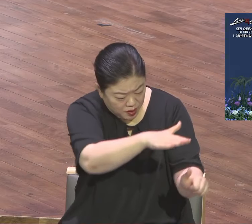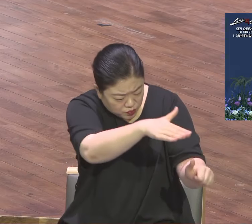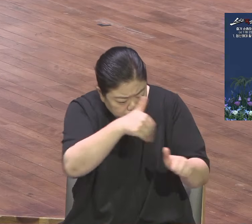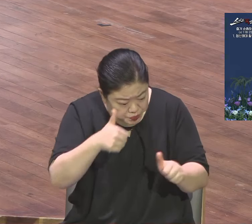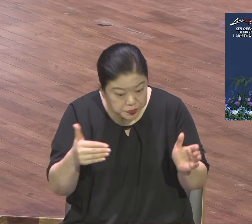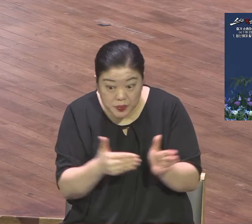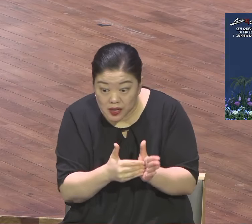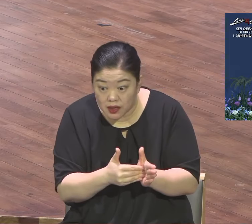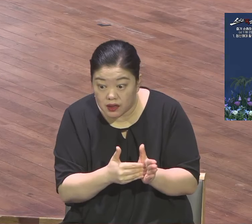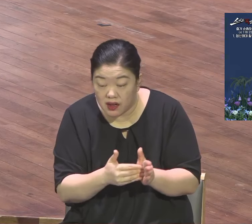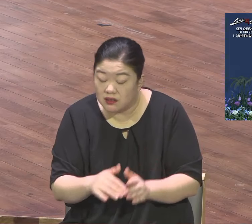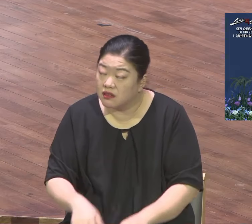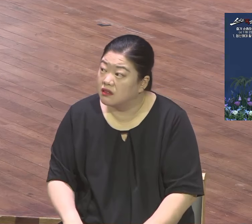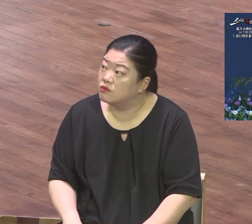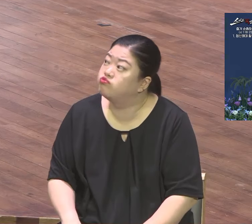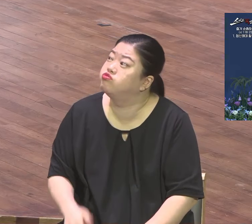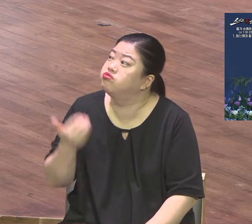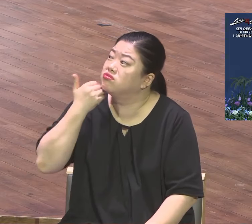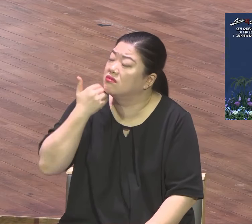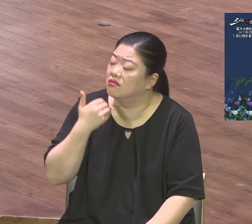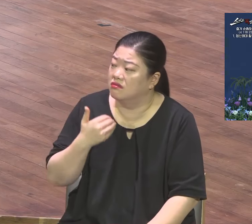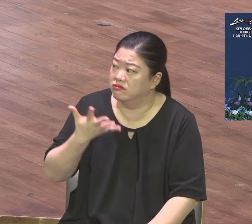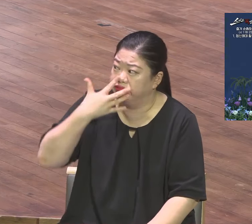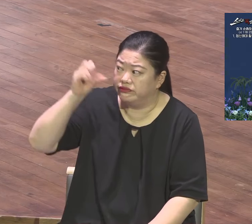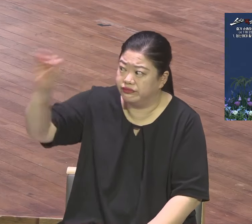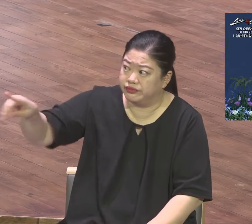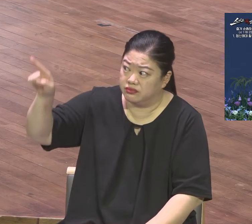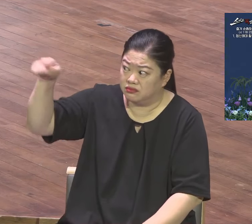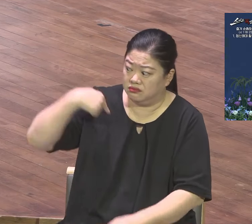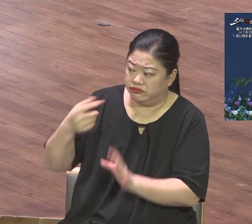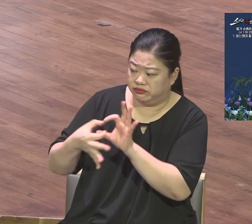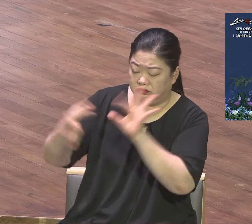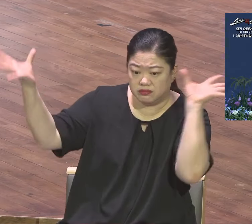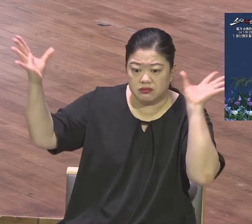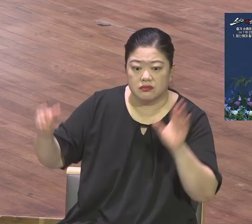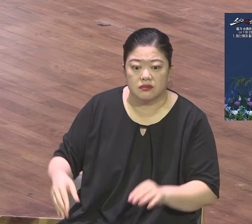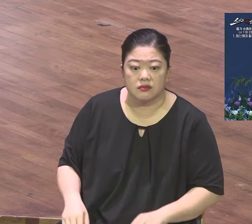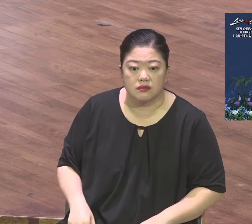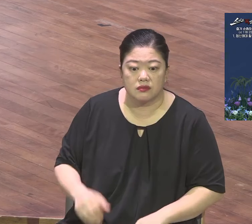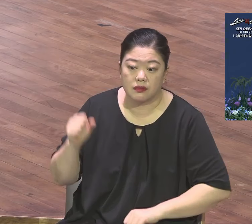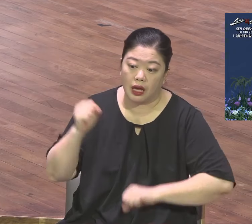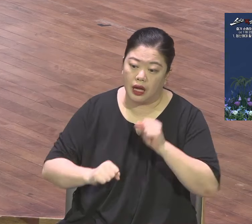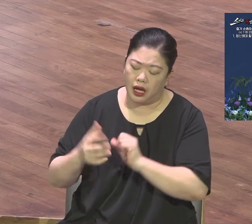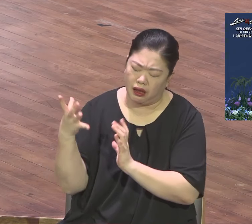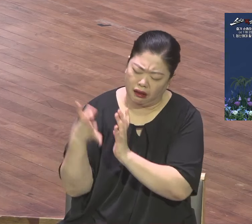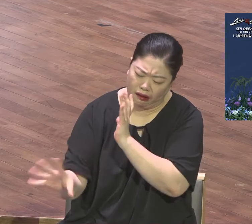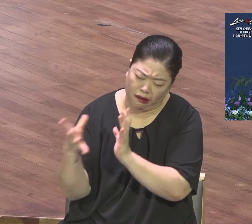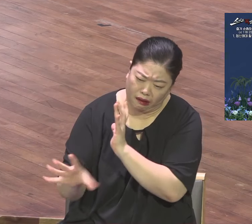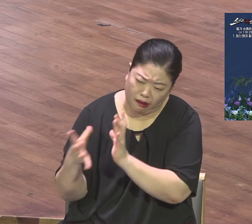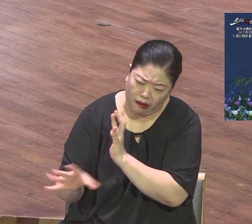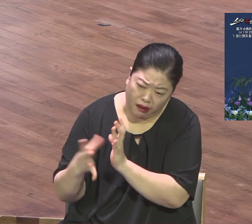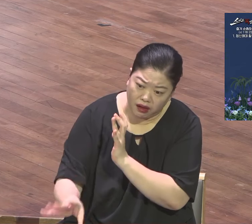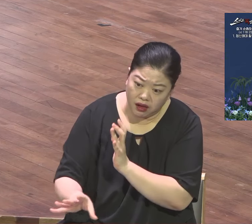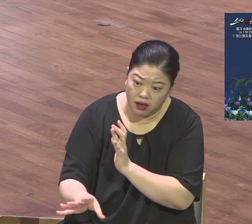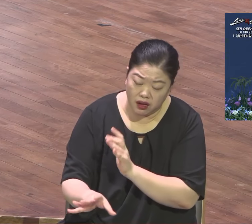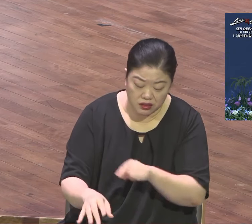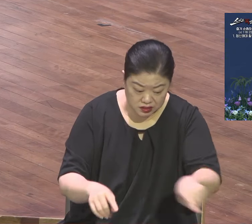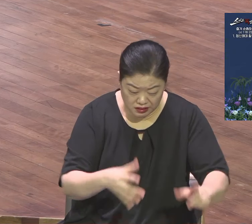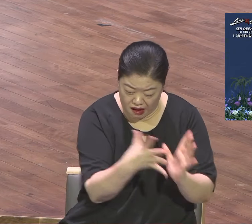부자가 아닌데 아버지 그 사랑 깨닫지 못하고 지금도 하나님 앞에서